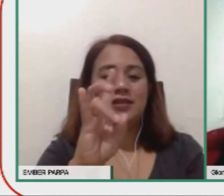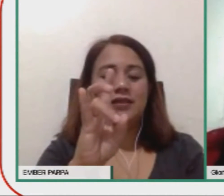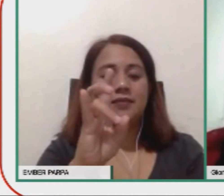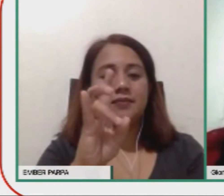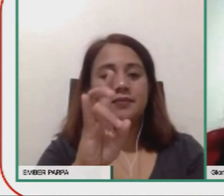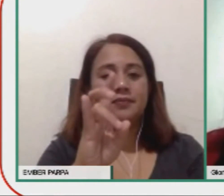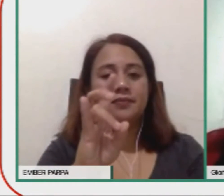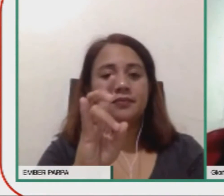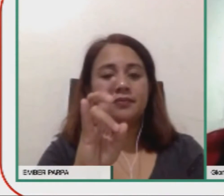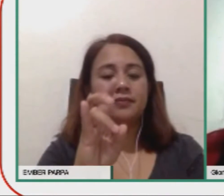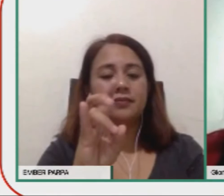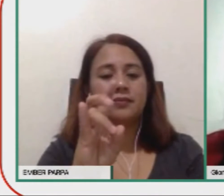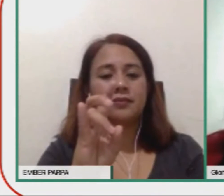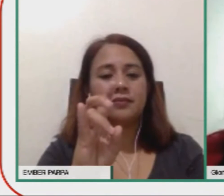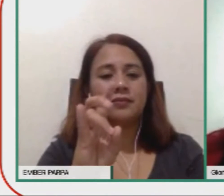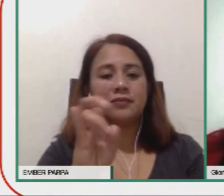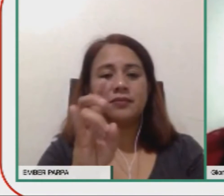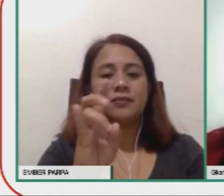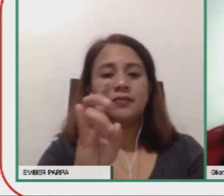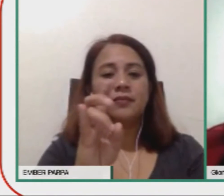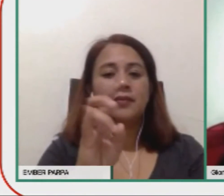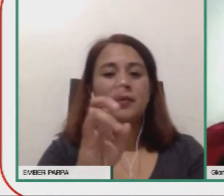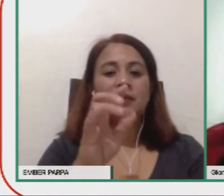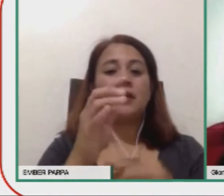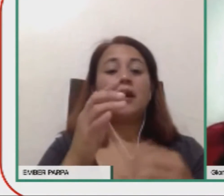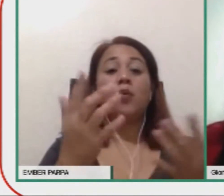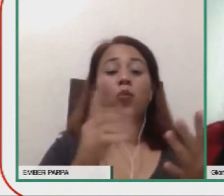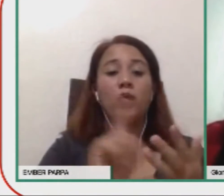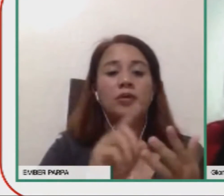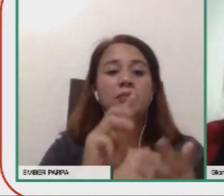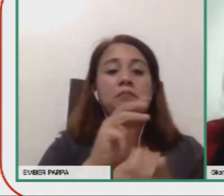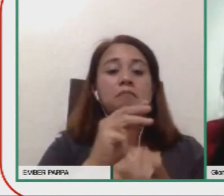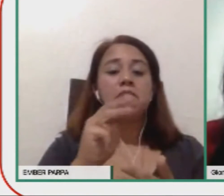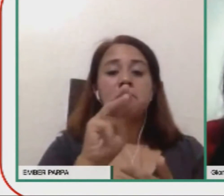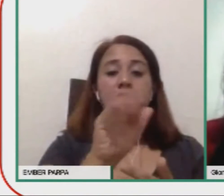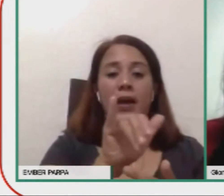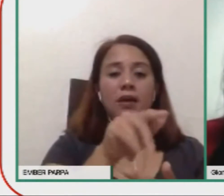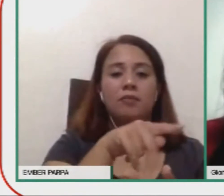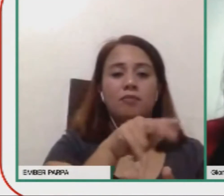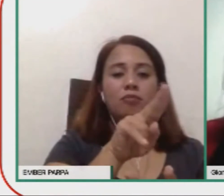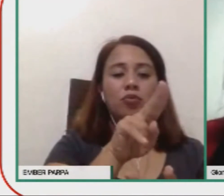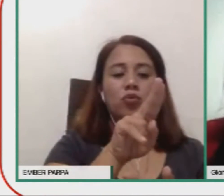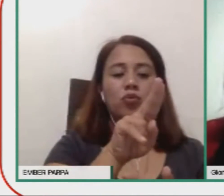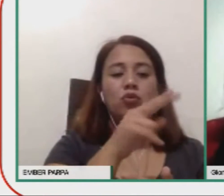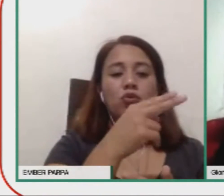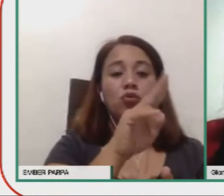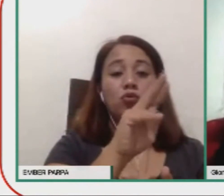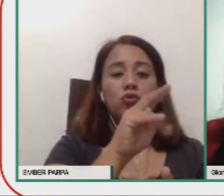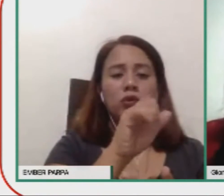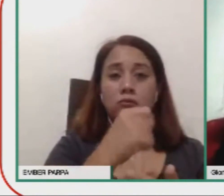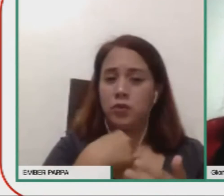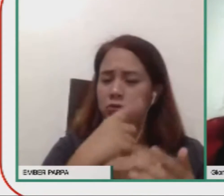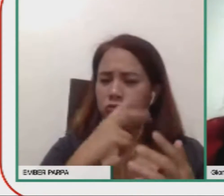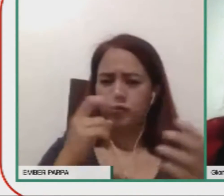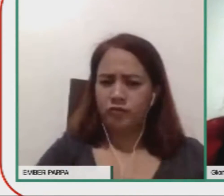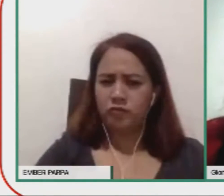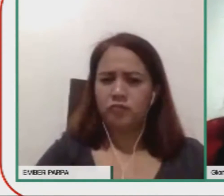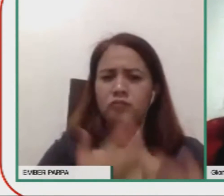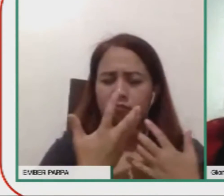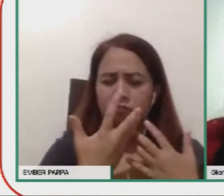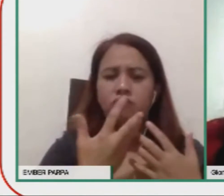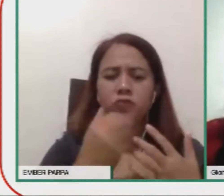at My Puhunan. So I was inspired by this lady. She is